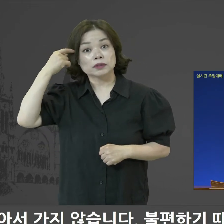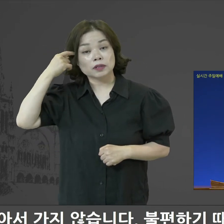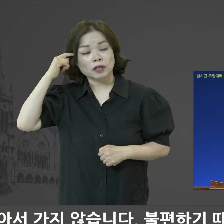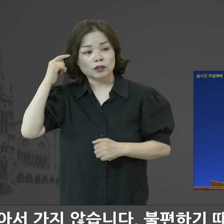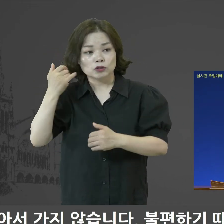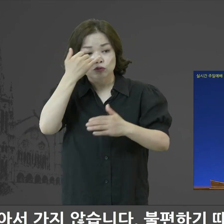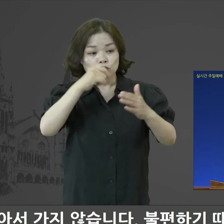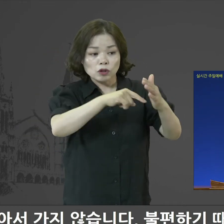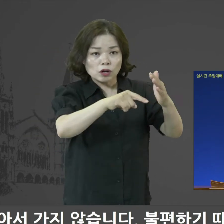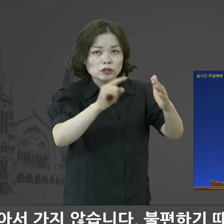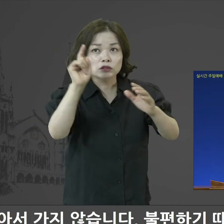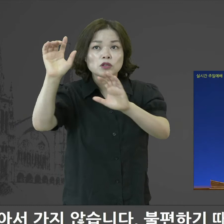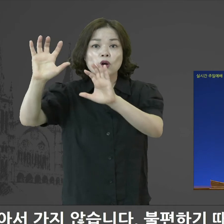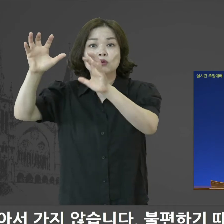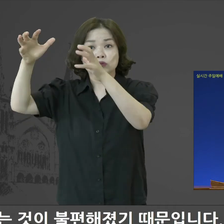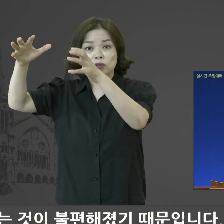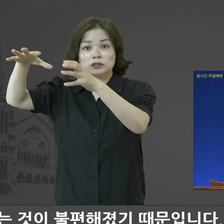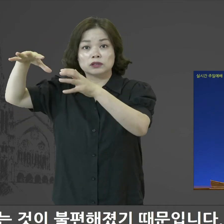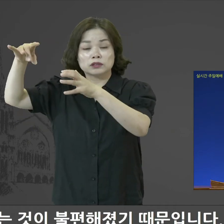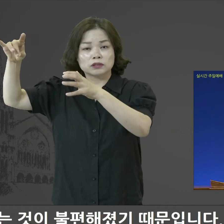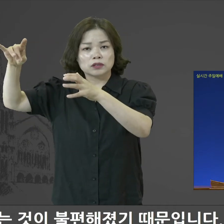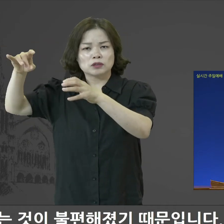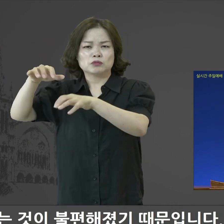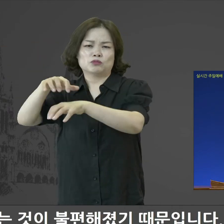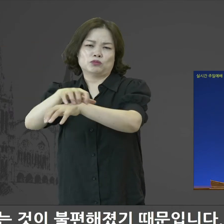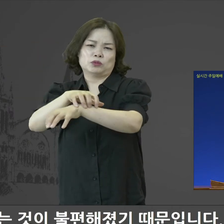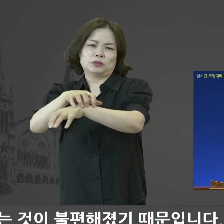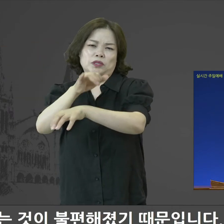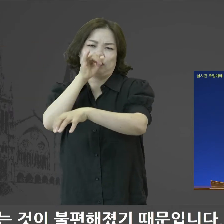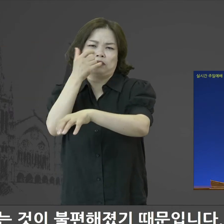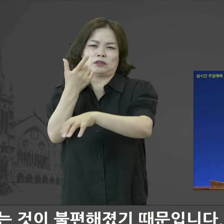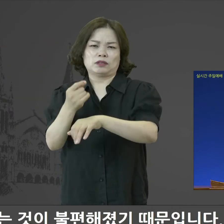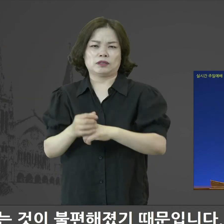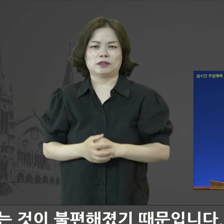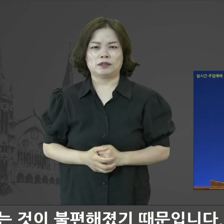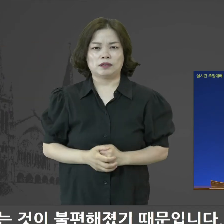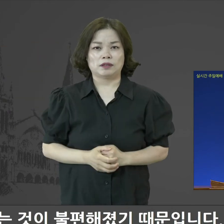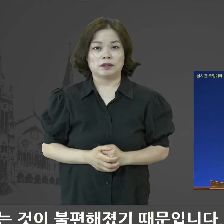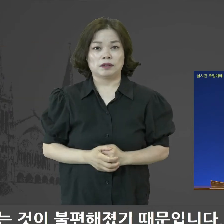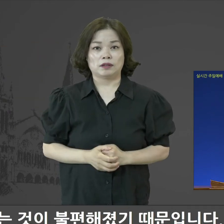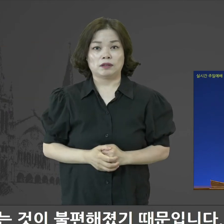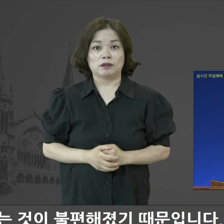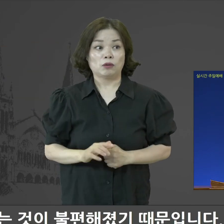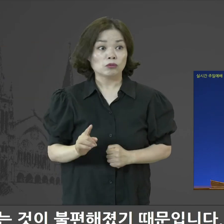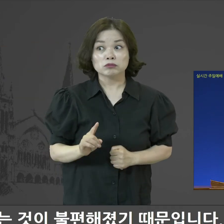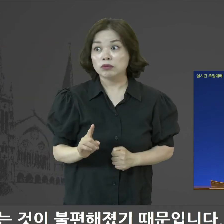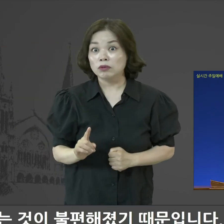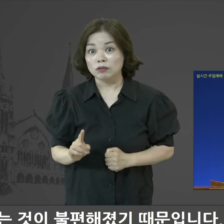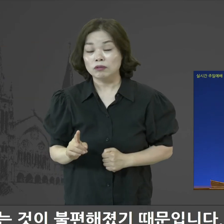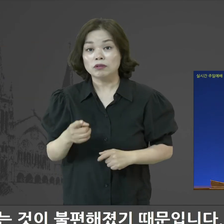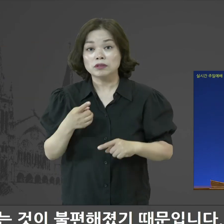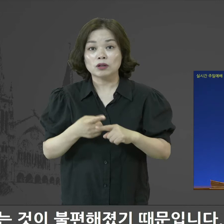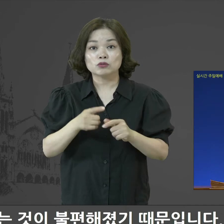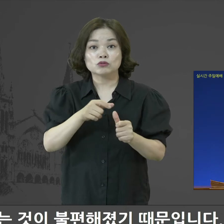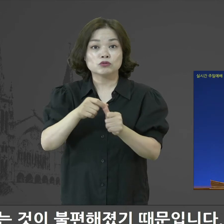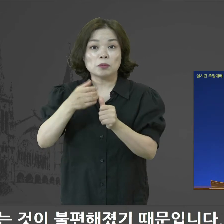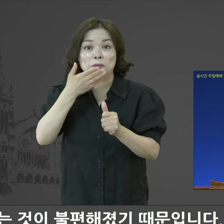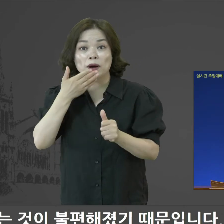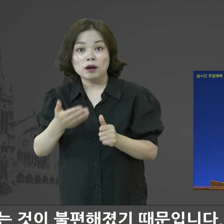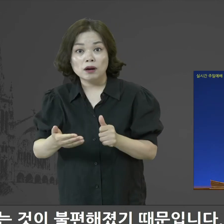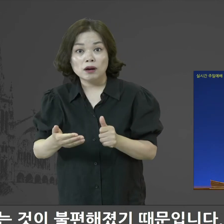충현의 가족 가운데도 천국 가면 처음에 다소 불편한 분들이 있을 것 같아요. 어떻게 하다가 구원